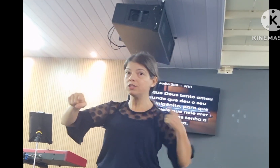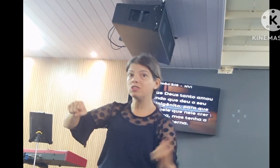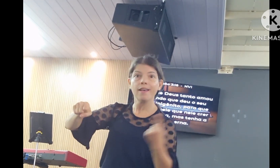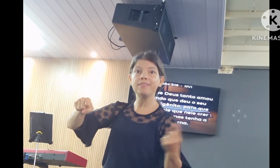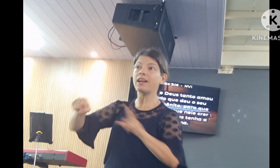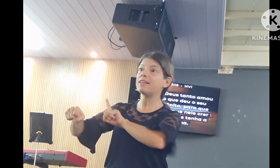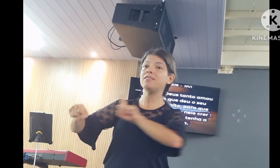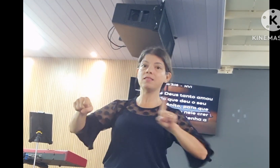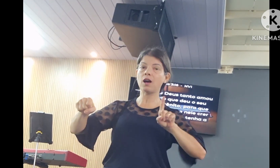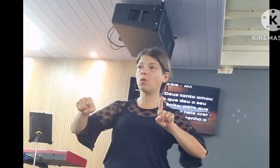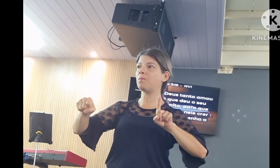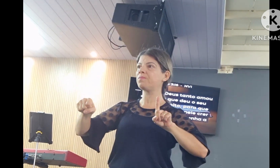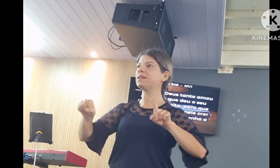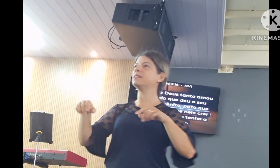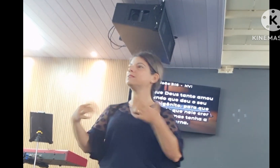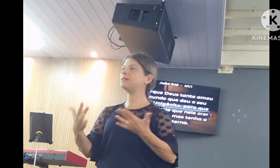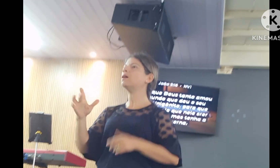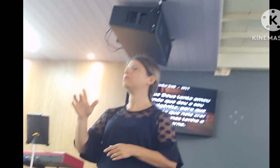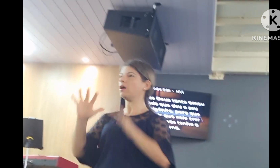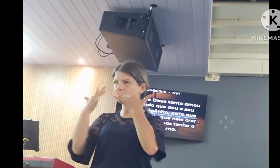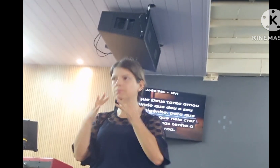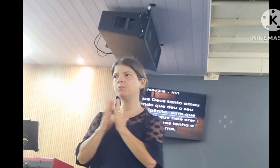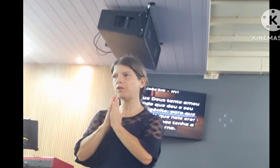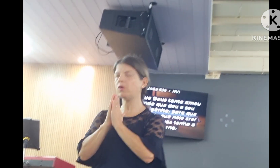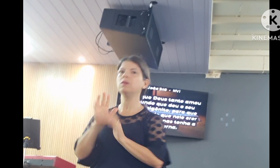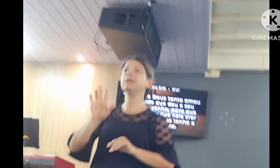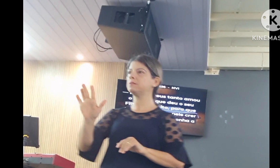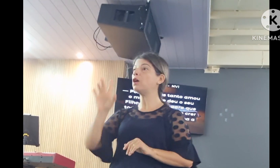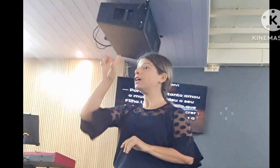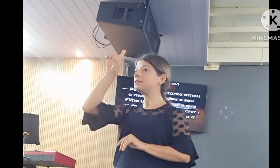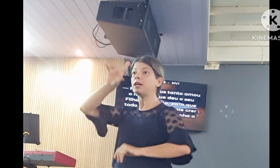Aqui Deus está dizendo que Ele amou você de uma forma extraordinária,